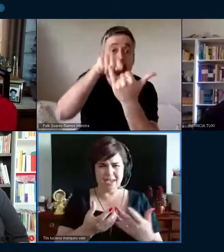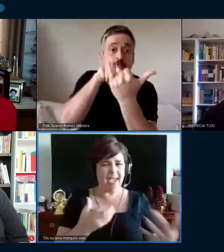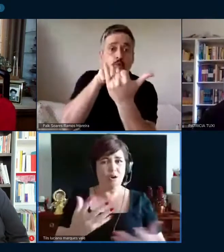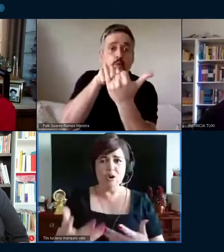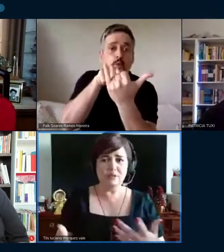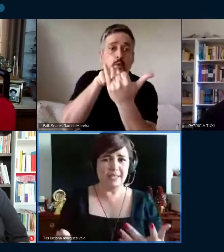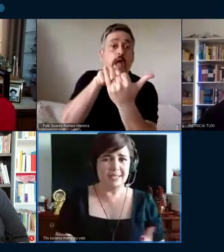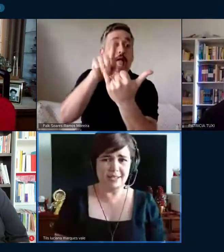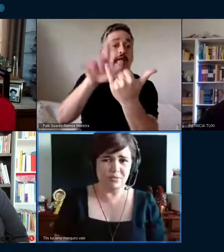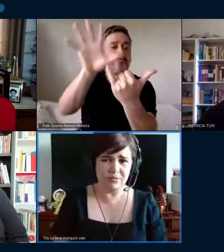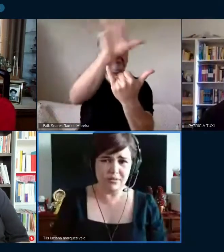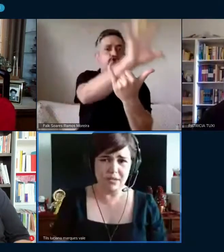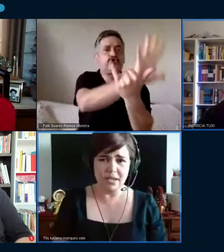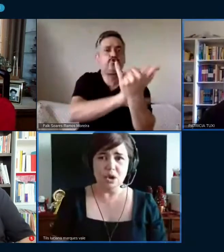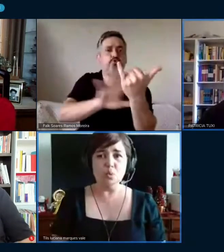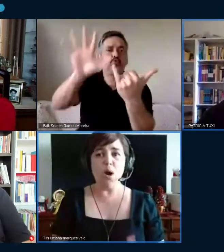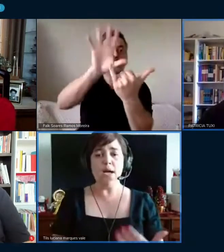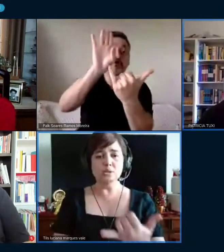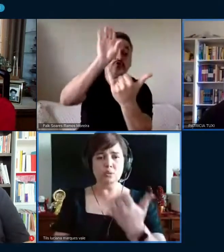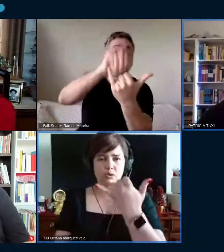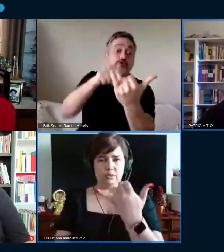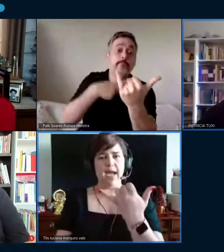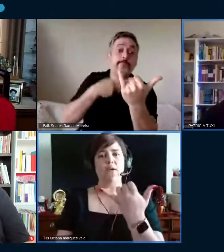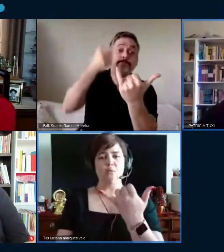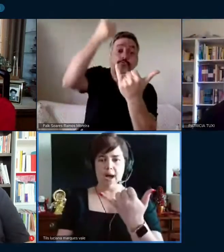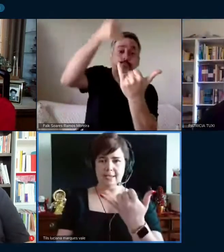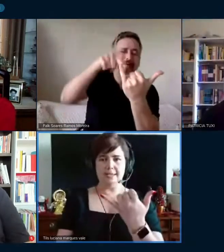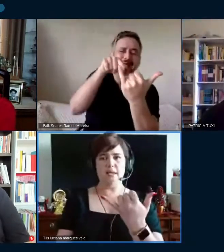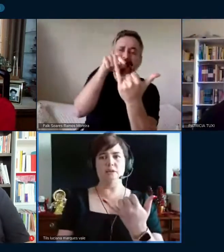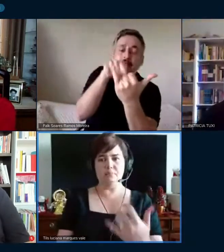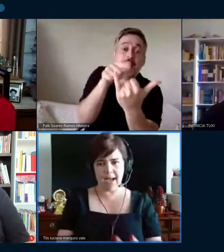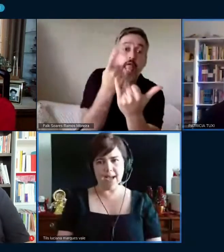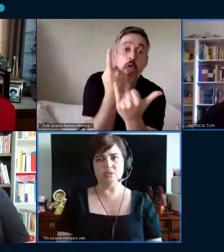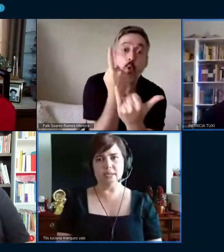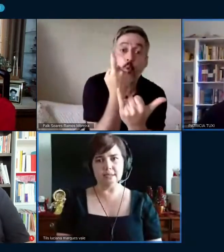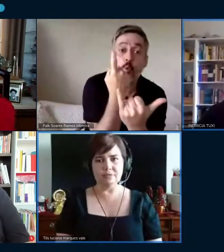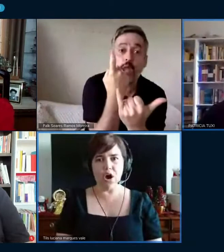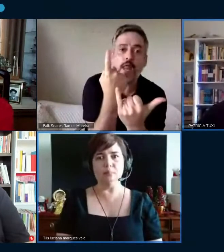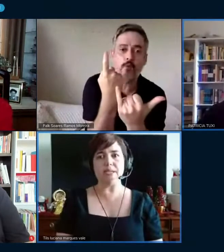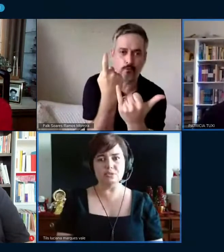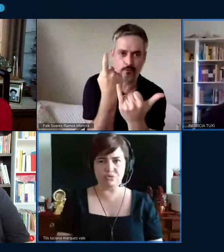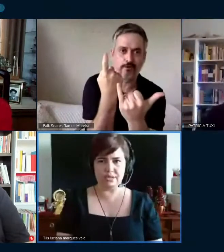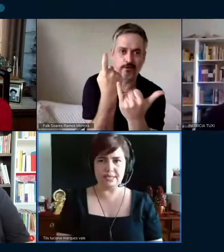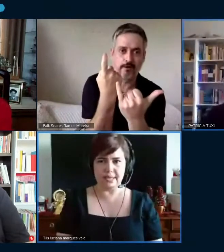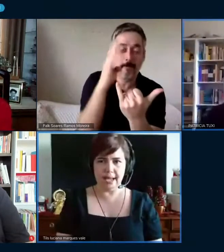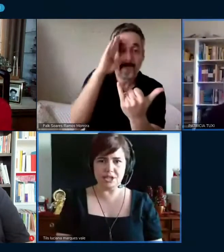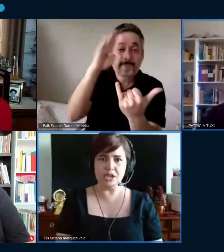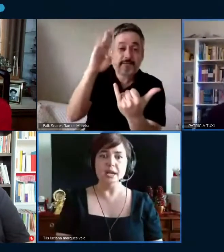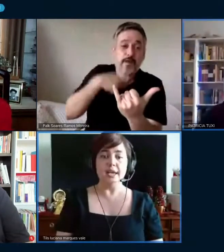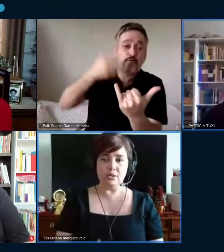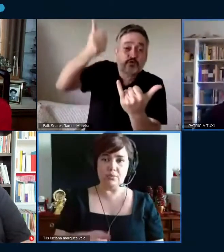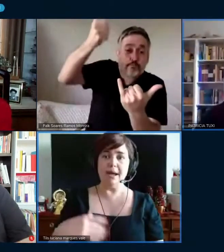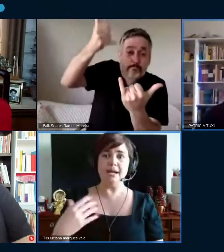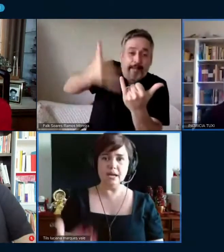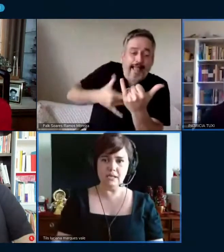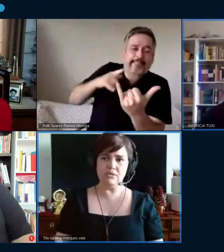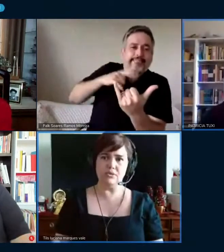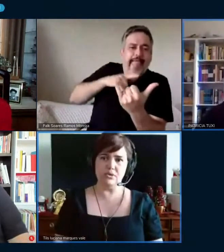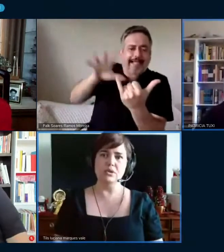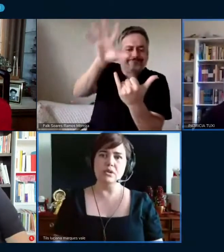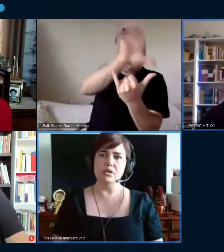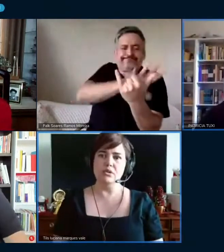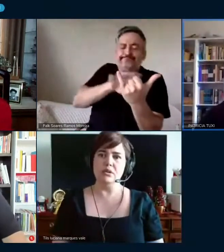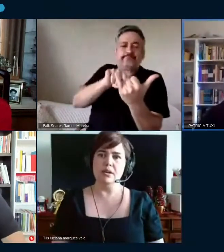gramatical também, é outra questão. Quando eu trago aqui, marco dessa forma a estrutura sintática, eu estou